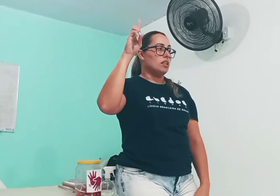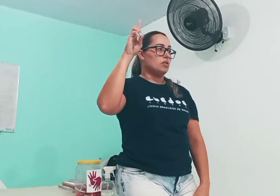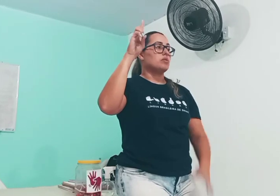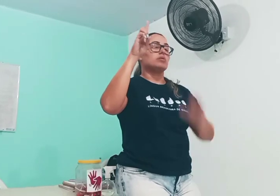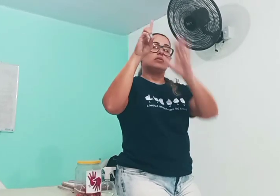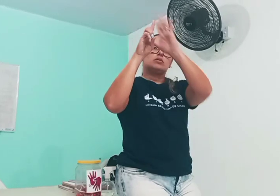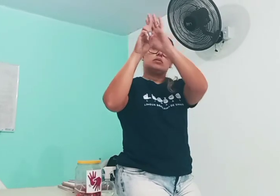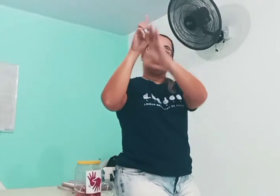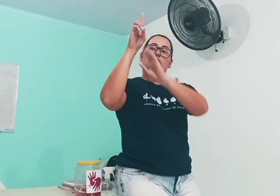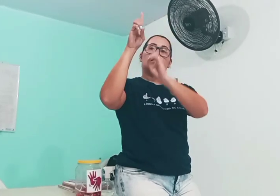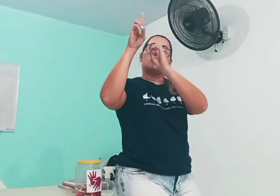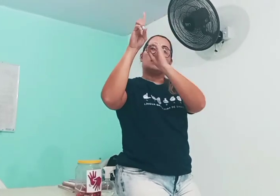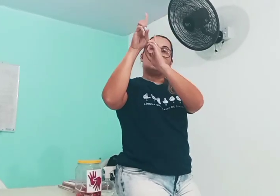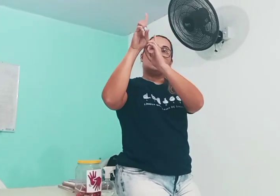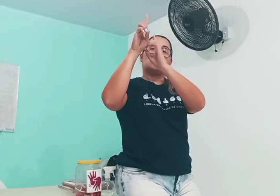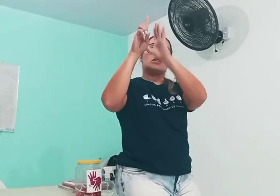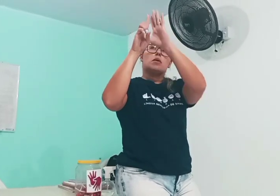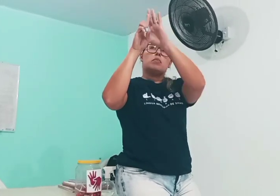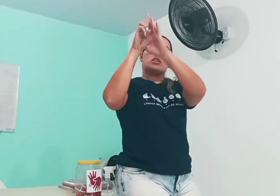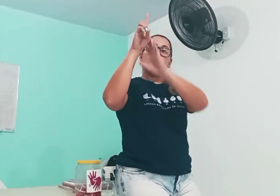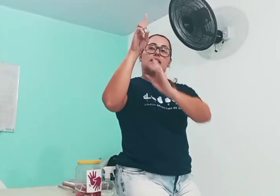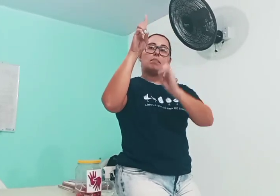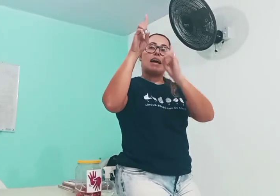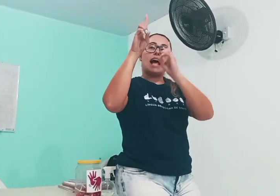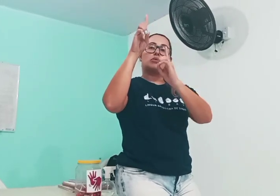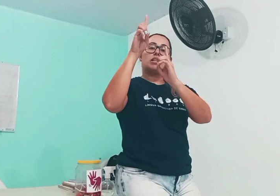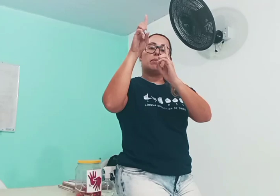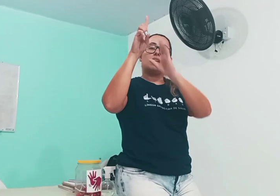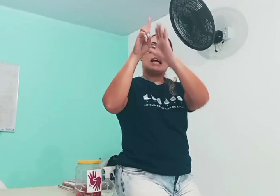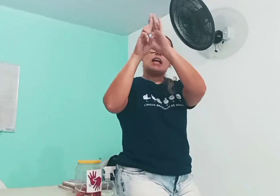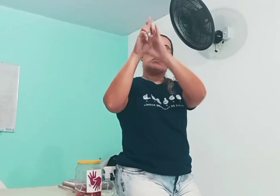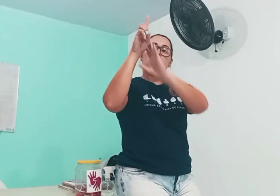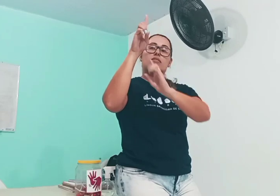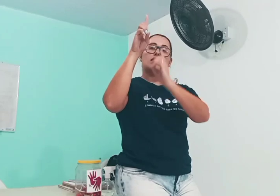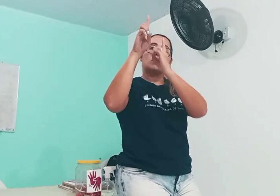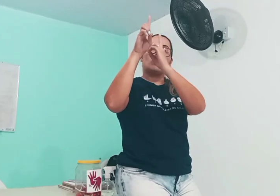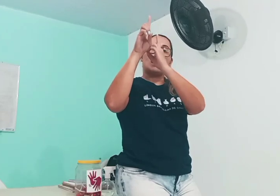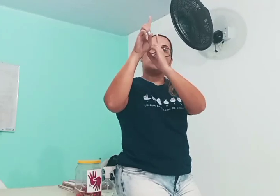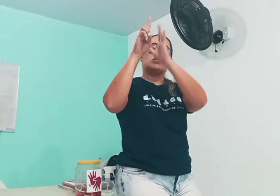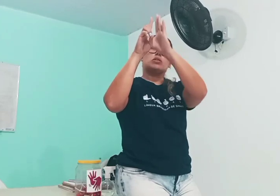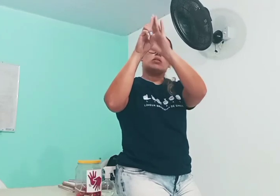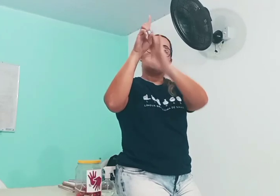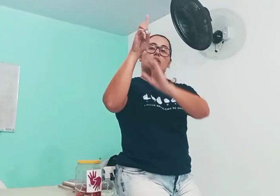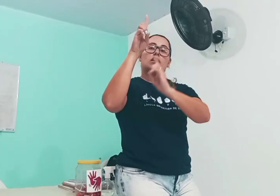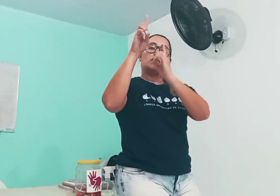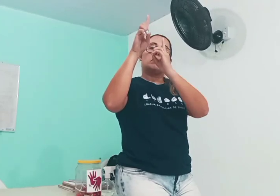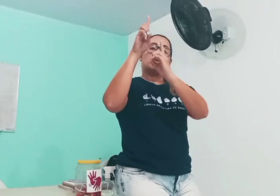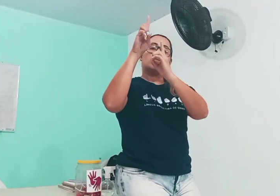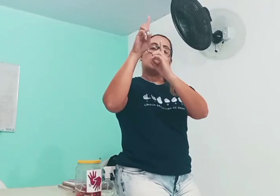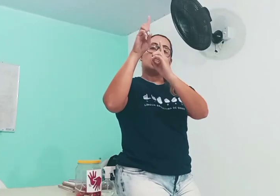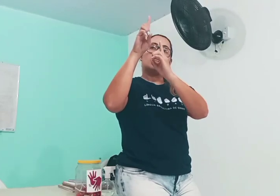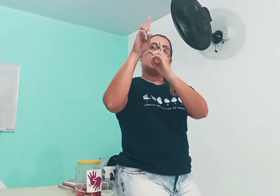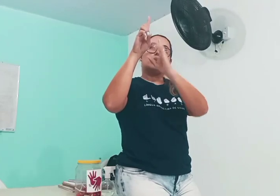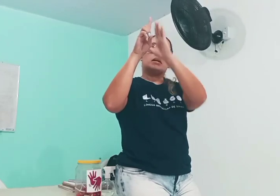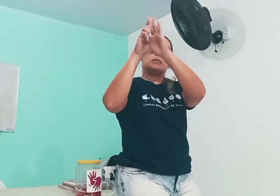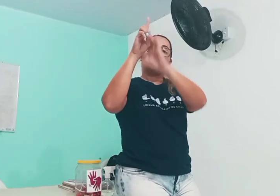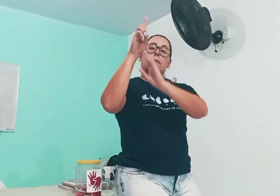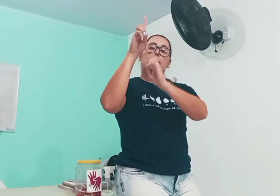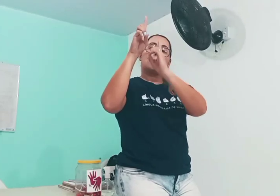Isso. Deus. Pode fazer separado também, tá? Não precisa fazer coladinho não. pode fazer aqui também.